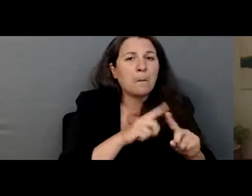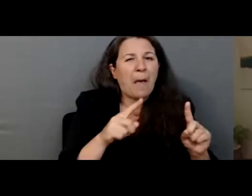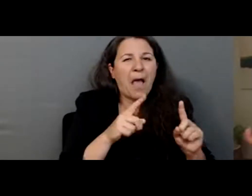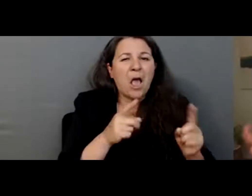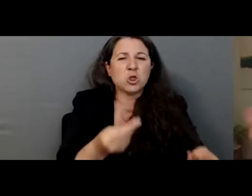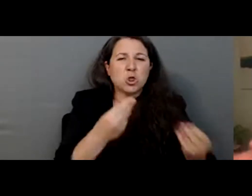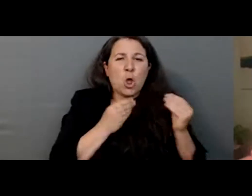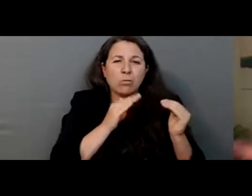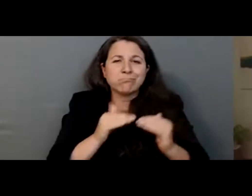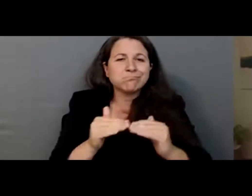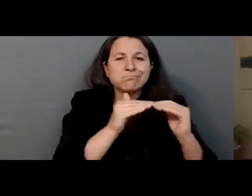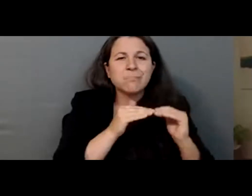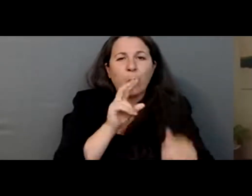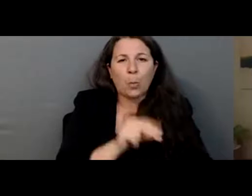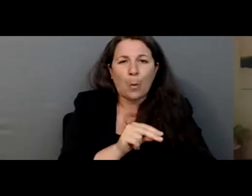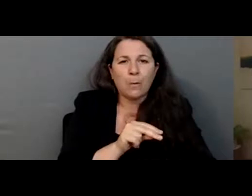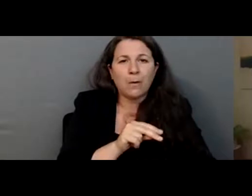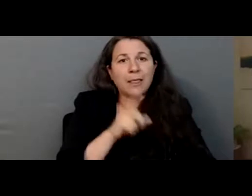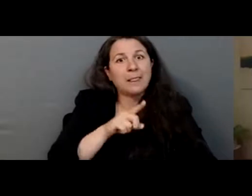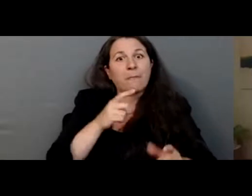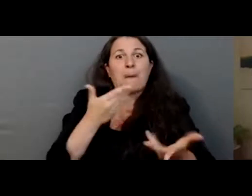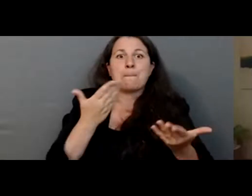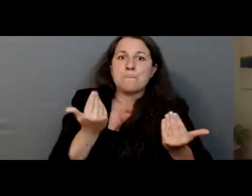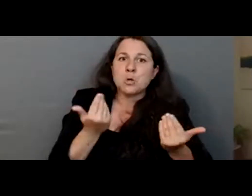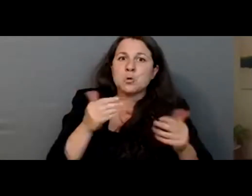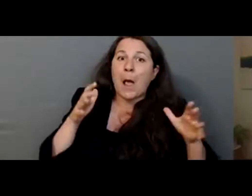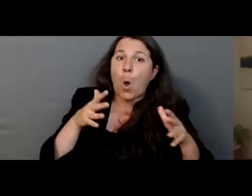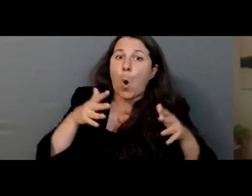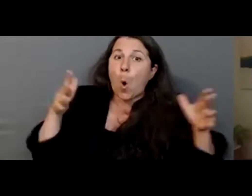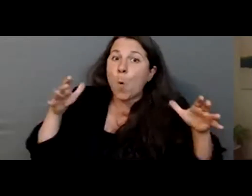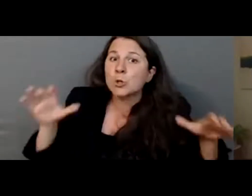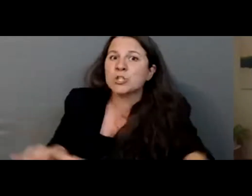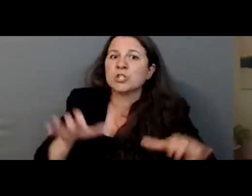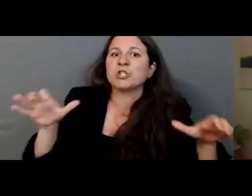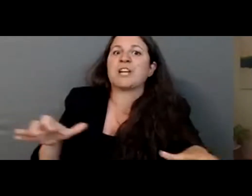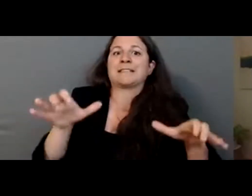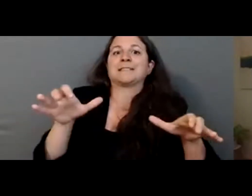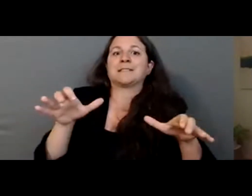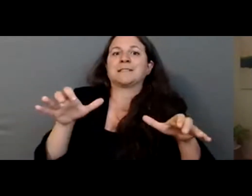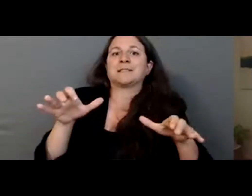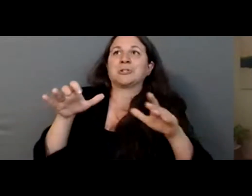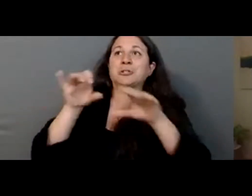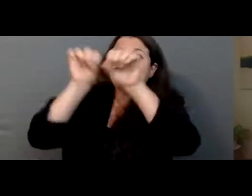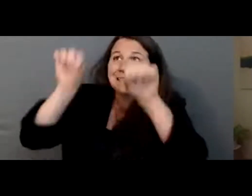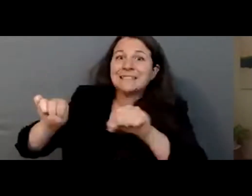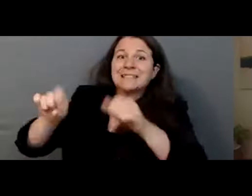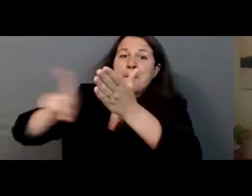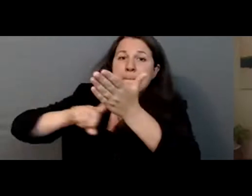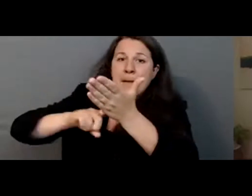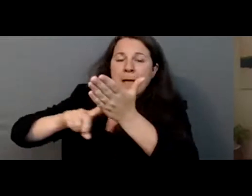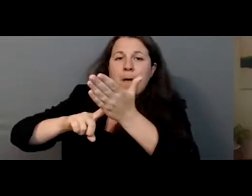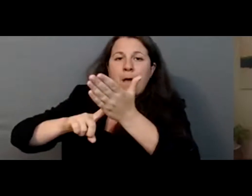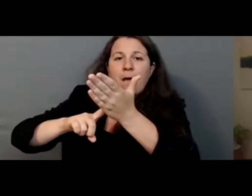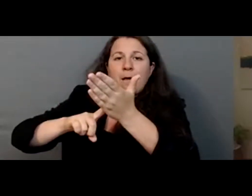pas si j'ai manqué un bip, Stéphanie, j'essaie de te regarder, mais si jamais ça sent rien. Donc, qui utilise le terme